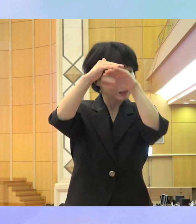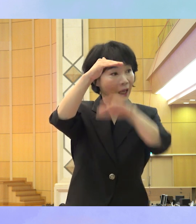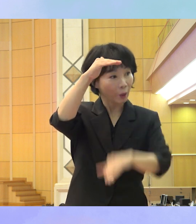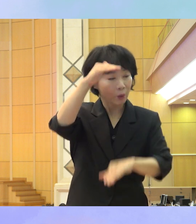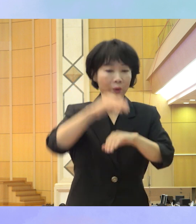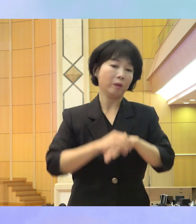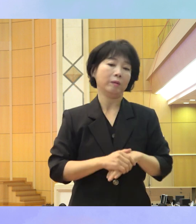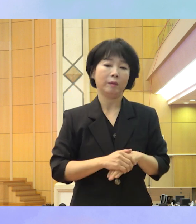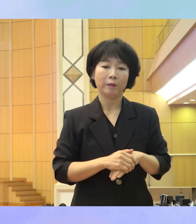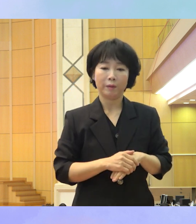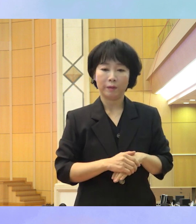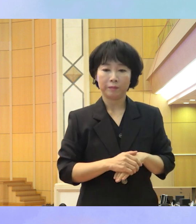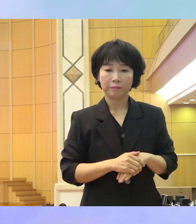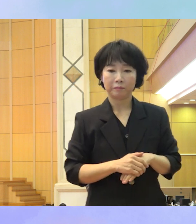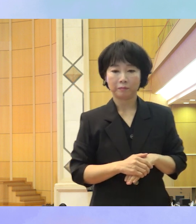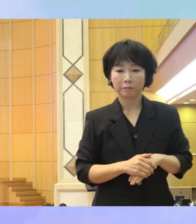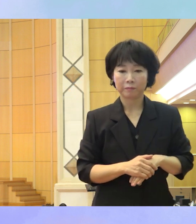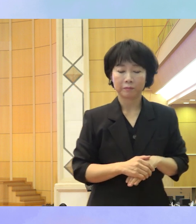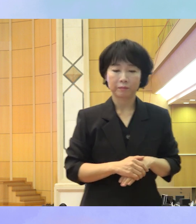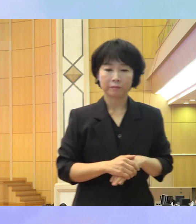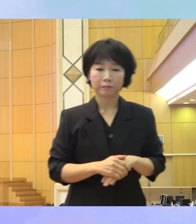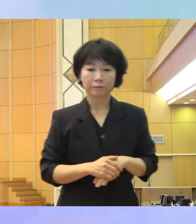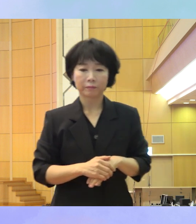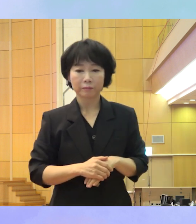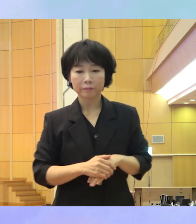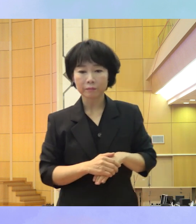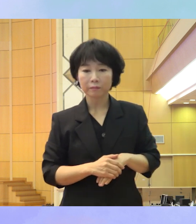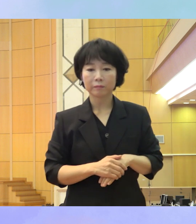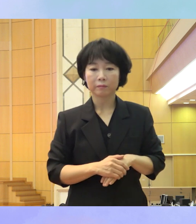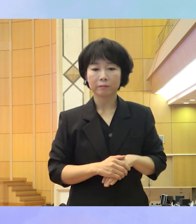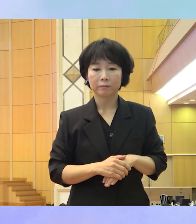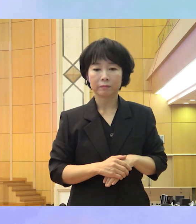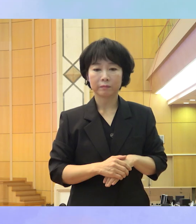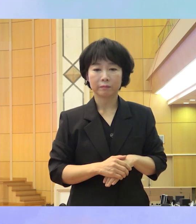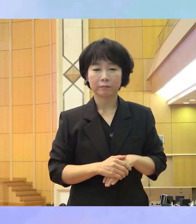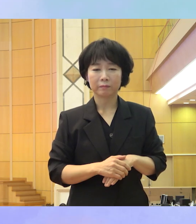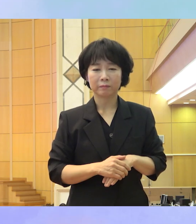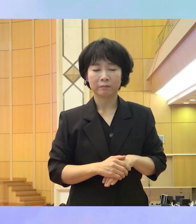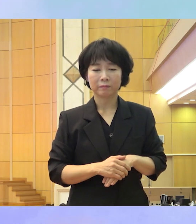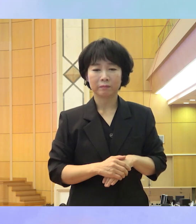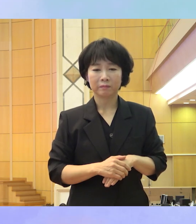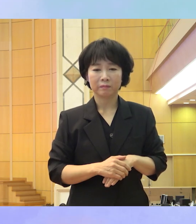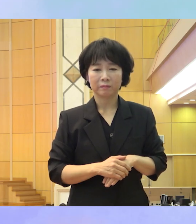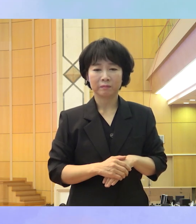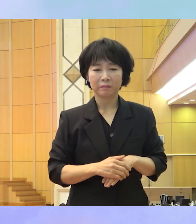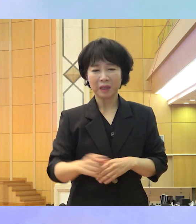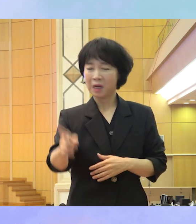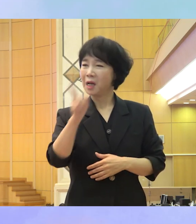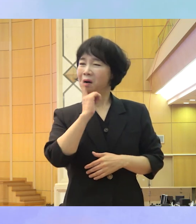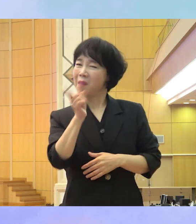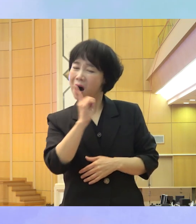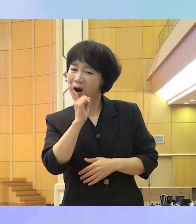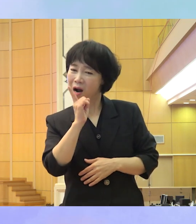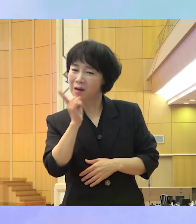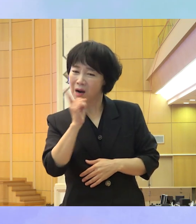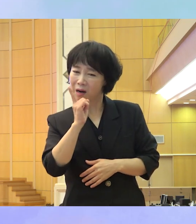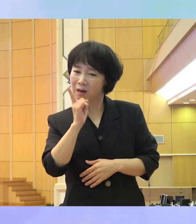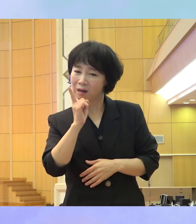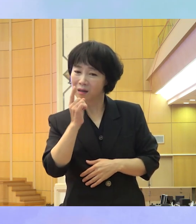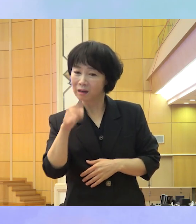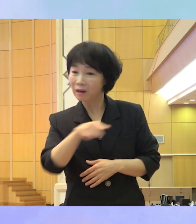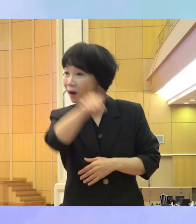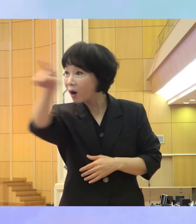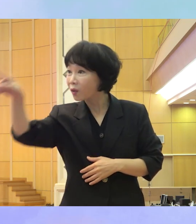32절에서 33절까지 다 같이 읽어보도록 하겠습니다. 시작.